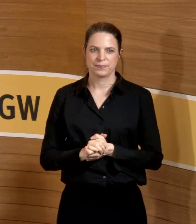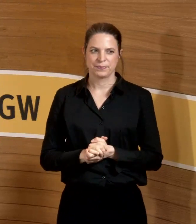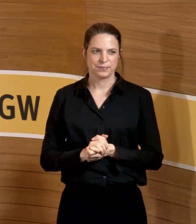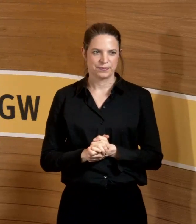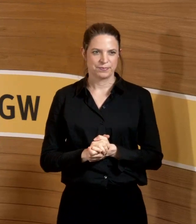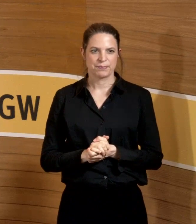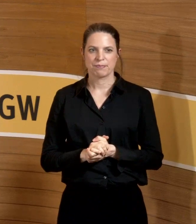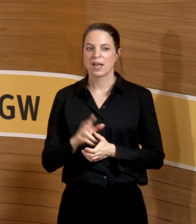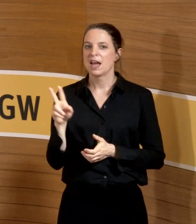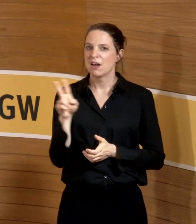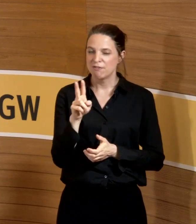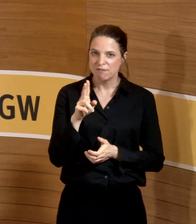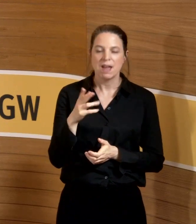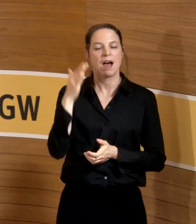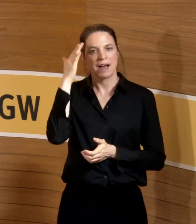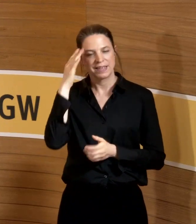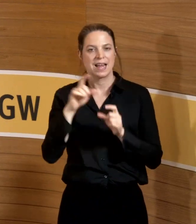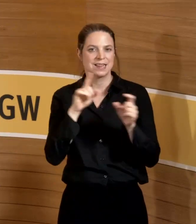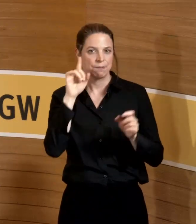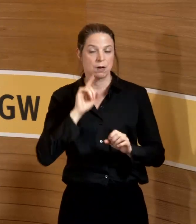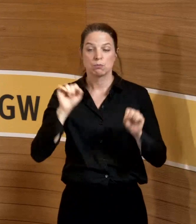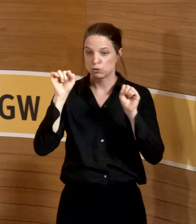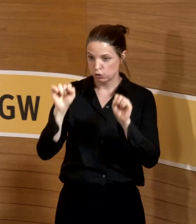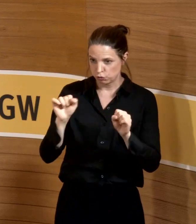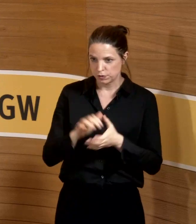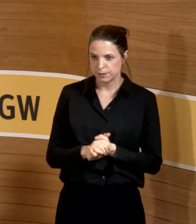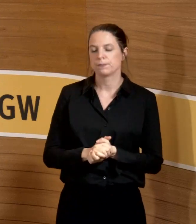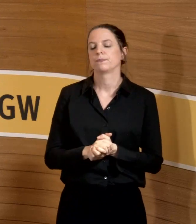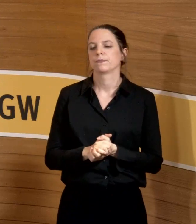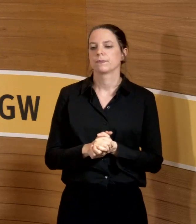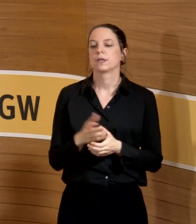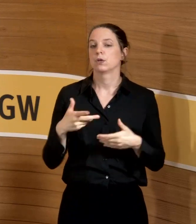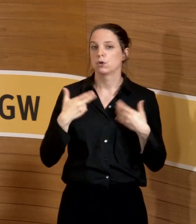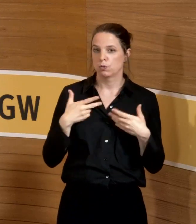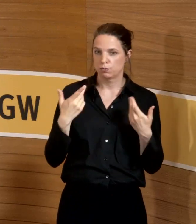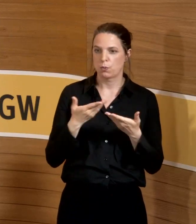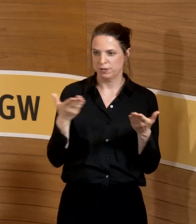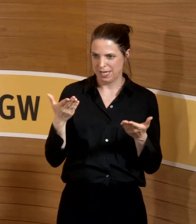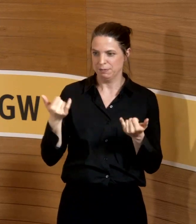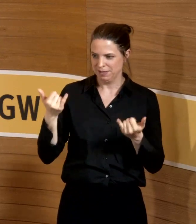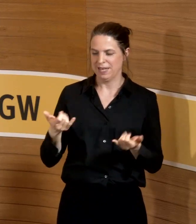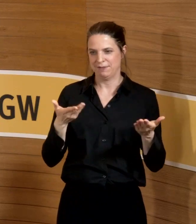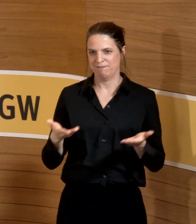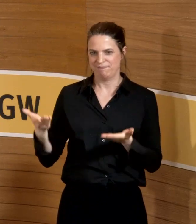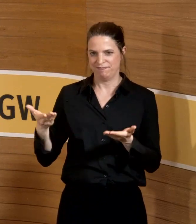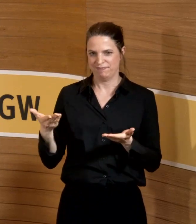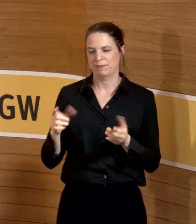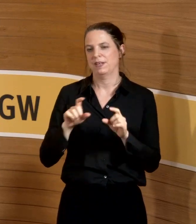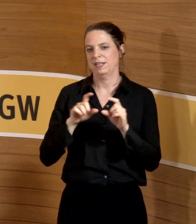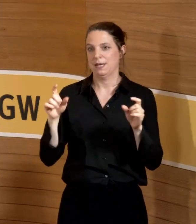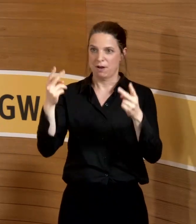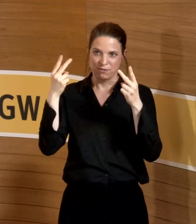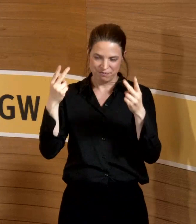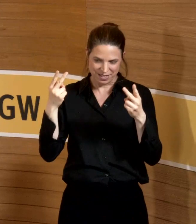alle, die das Thema Mutterschutz interessiert, freue ich mich, dass ich das Wort übergeben kann, dass Sie auch mehr Zeit haben für dieses